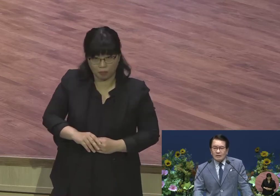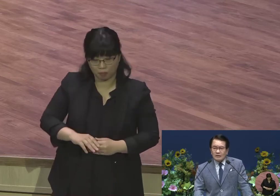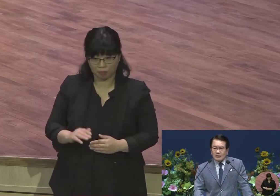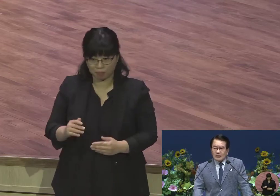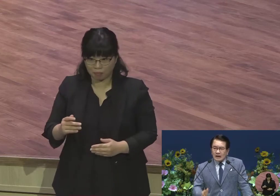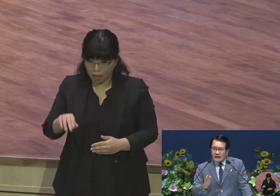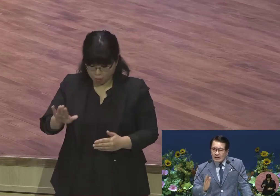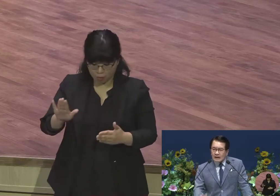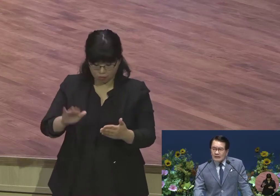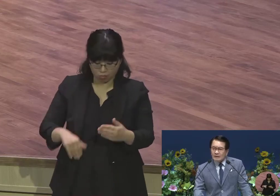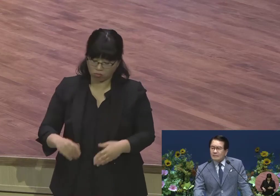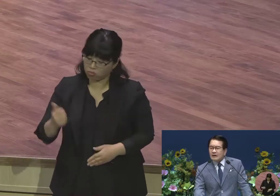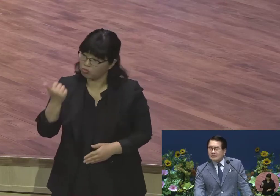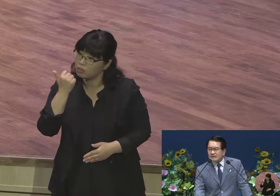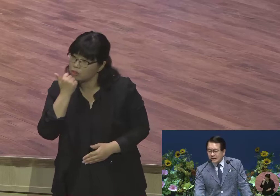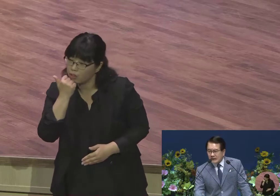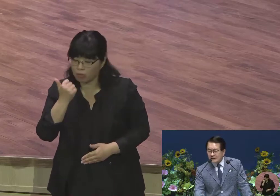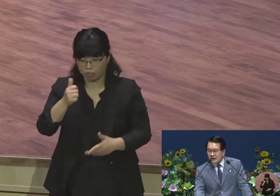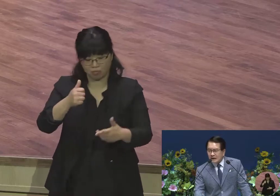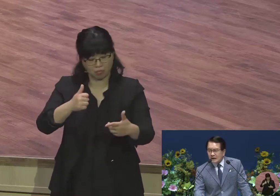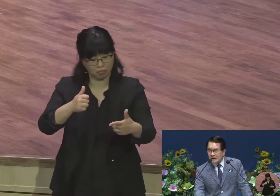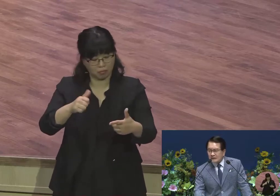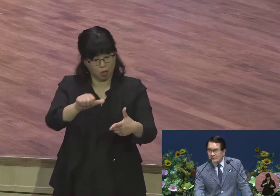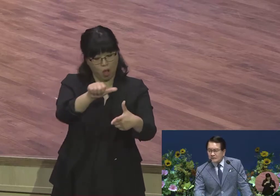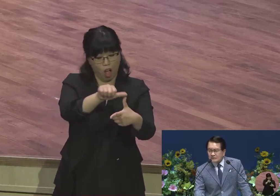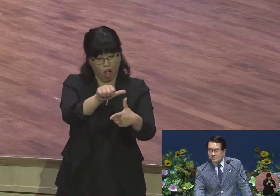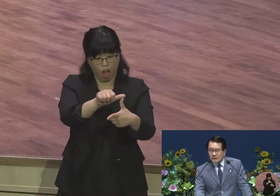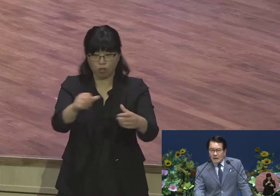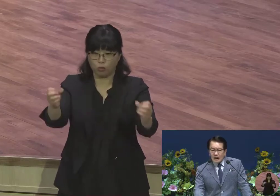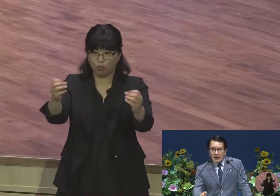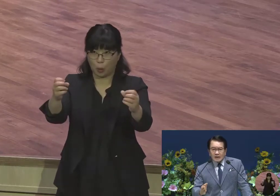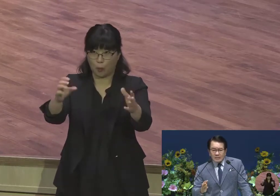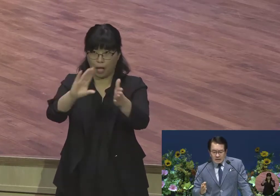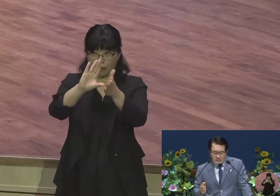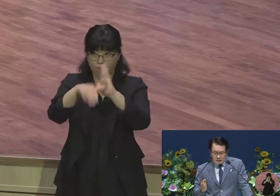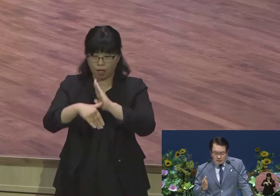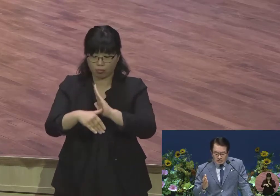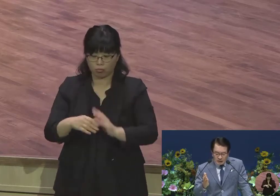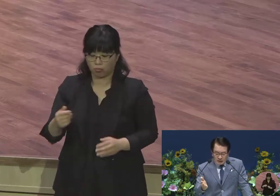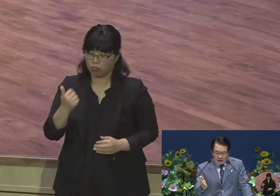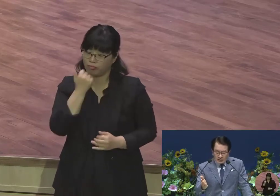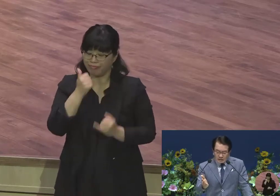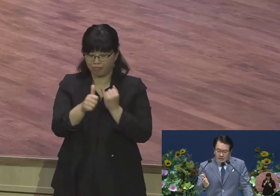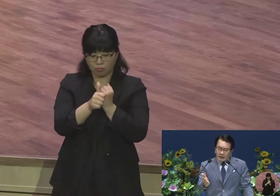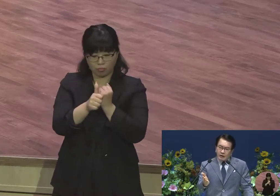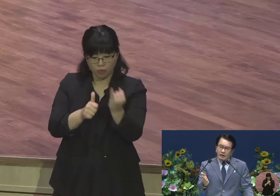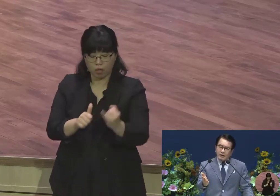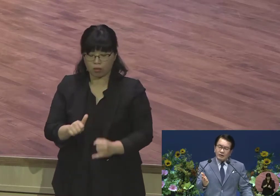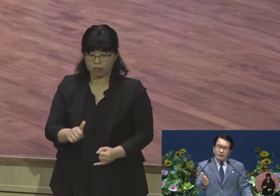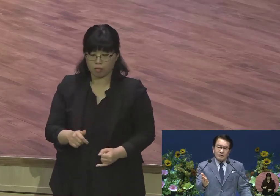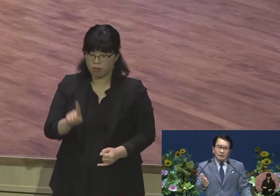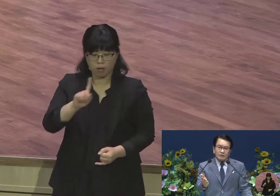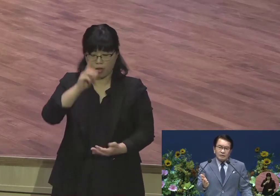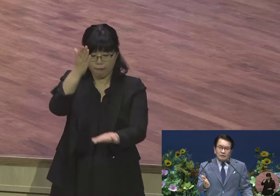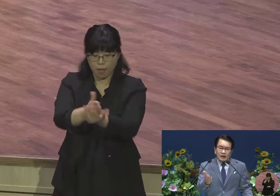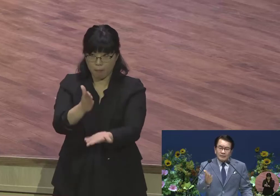여보 하나님이 말씀하지 않았냐 하나님 말씀을 가지고 딱 그렇게